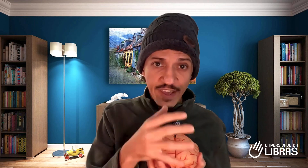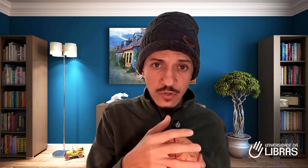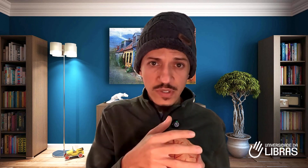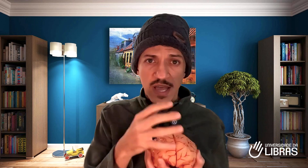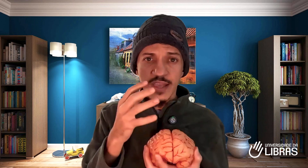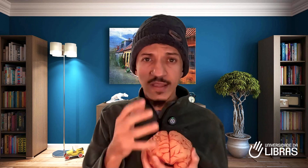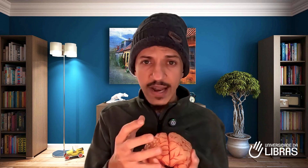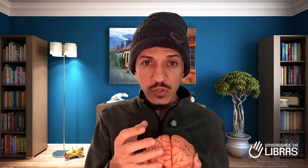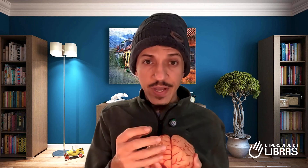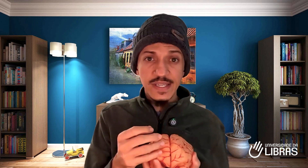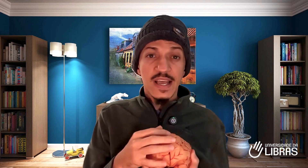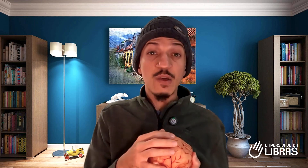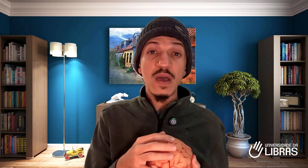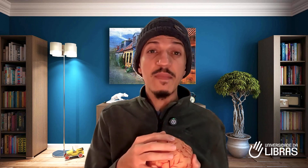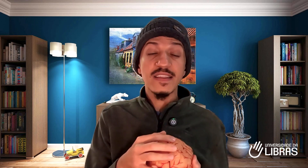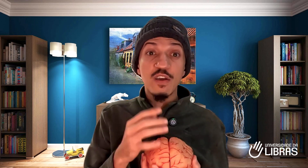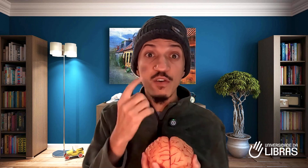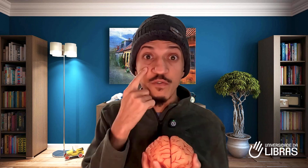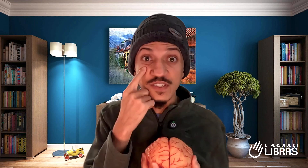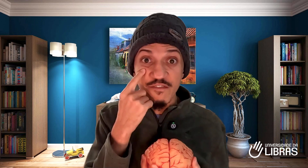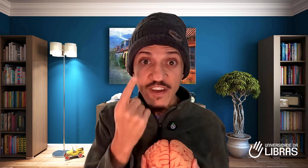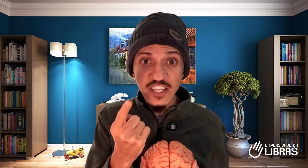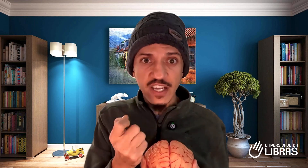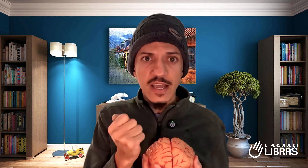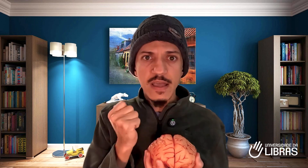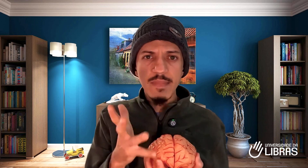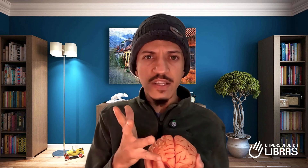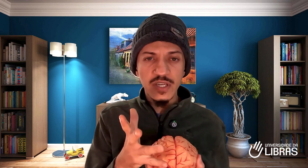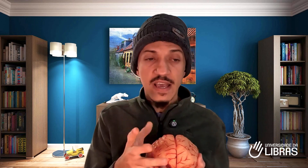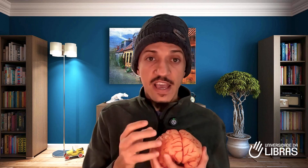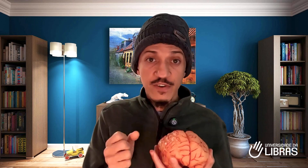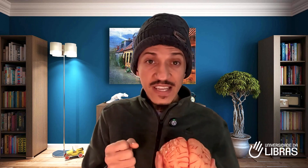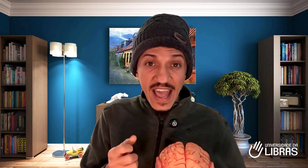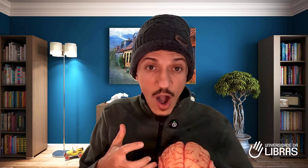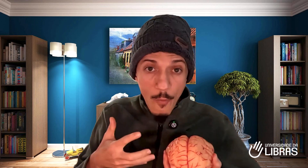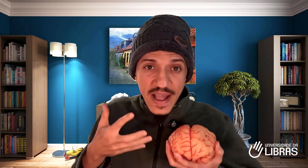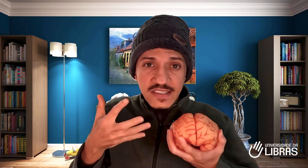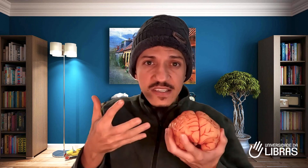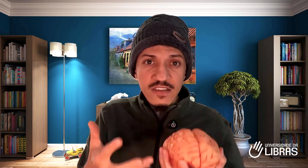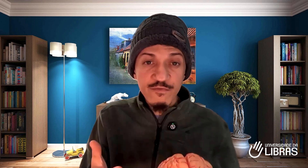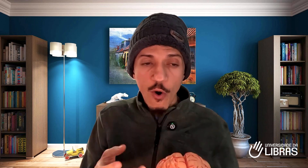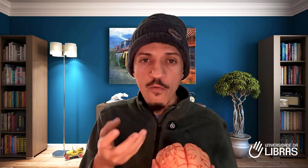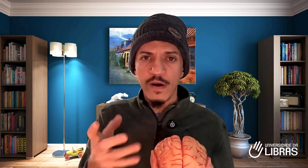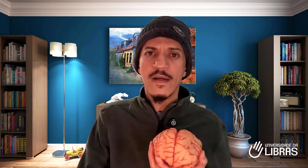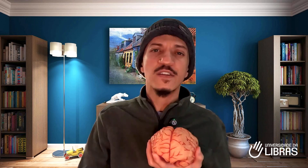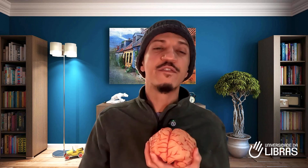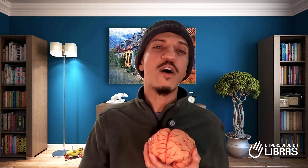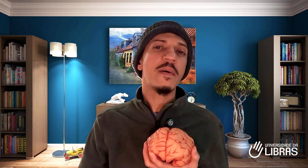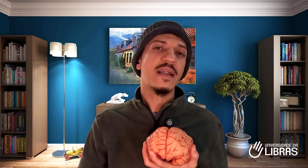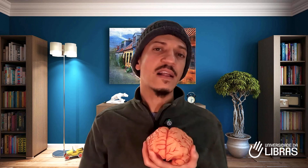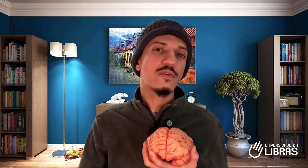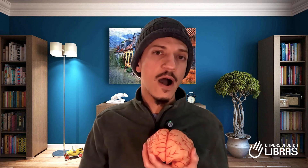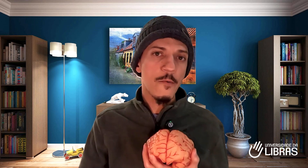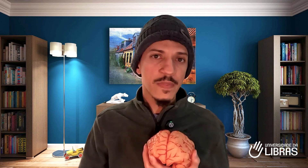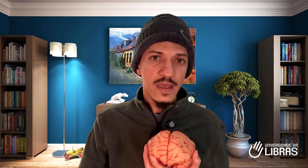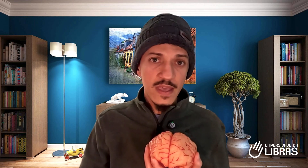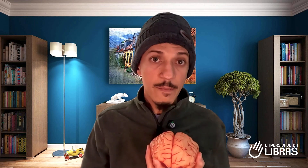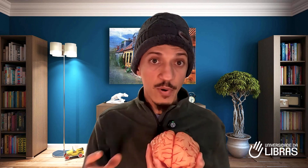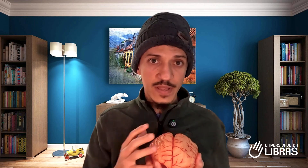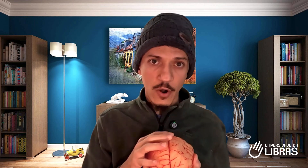e interações que permitem que você veja, imite e você realmente se desenvolva de forma natural e poderosa.